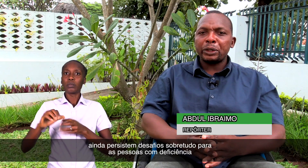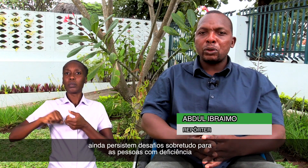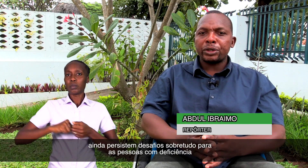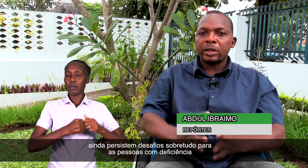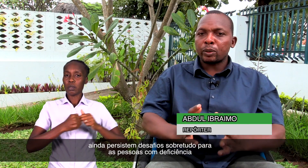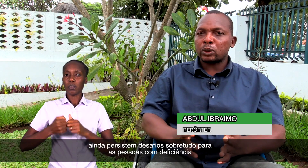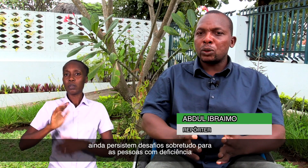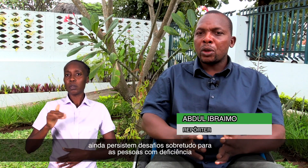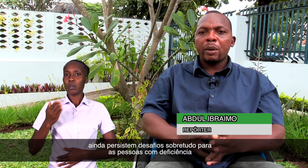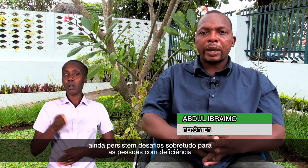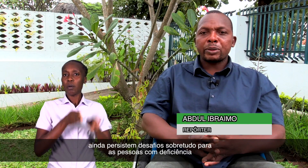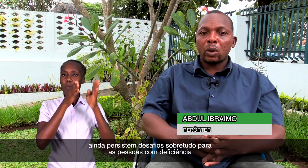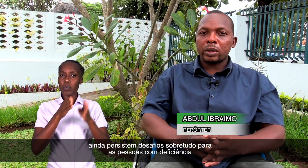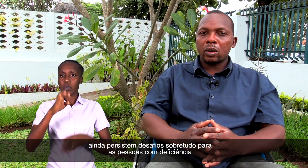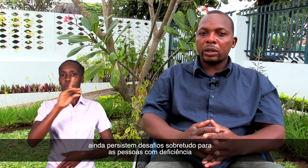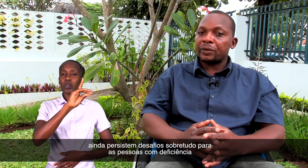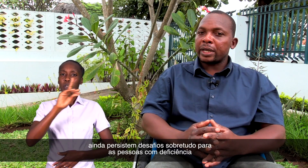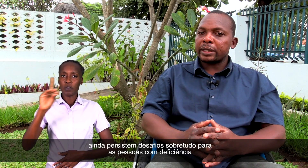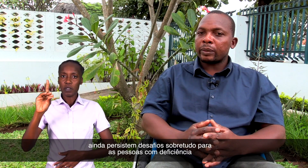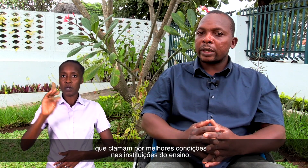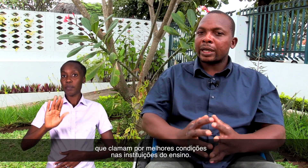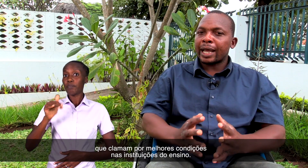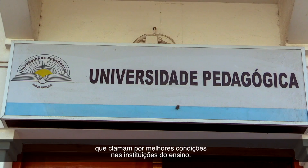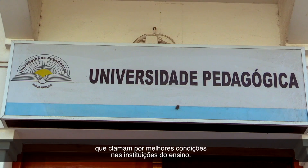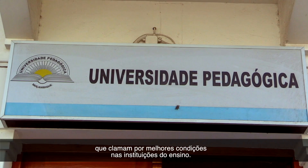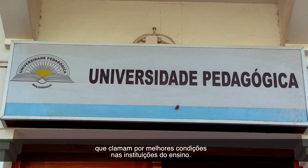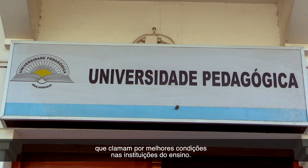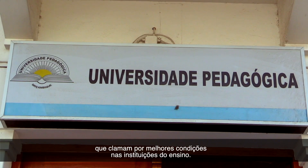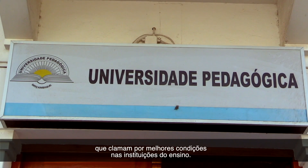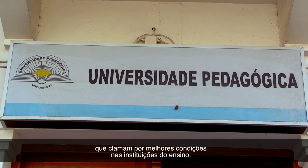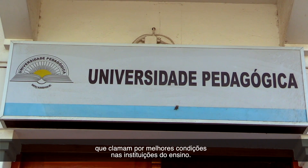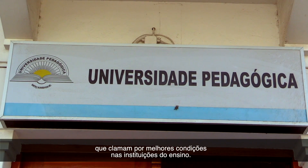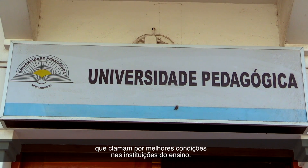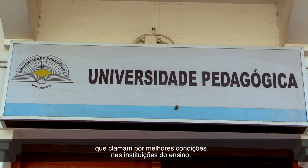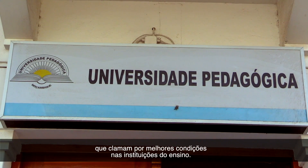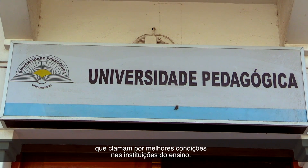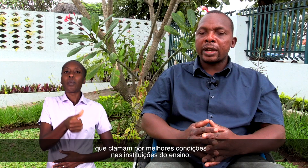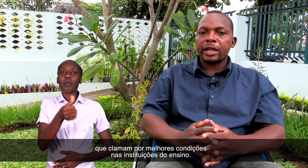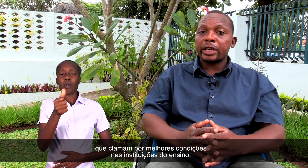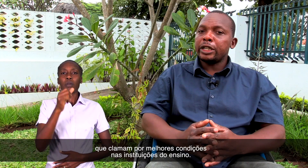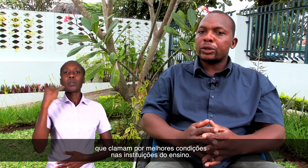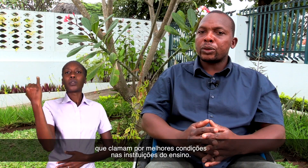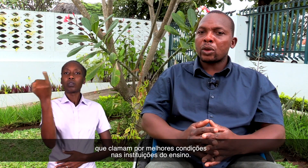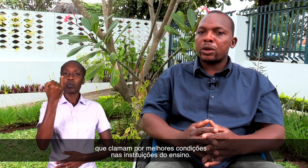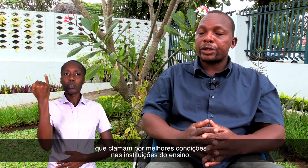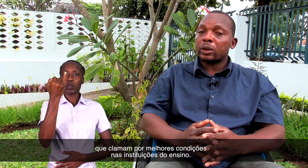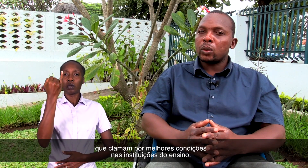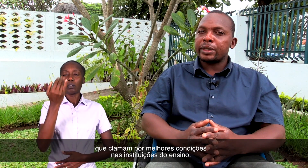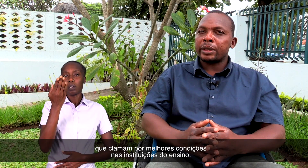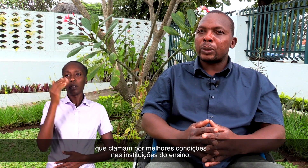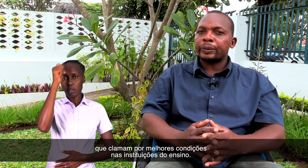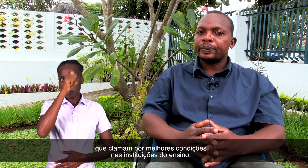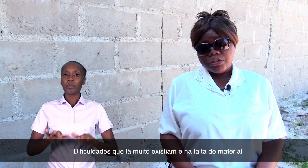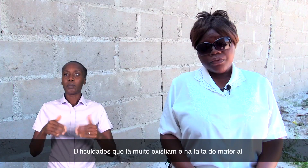persistem desafios, sobretudo para as pessoas com deficiência que clamam por melhores condições nas instituições